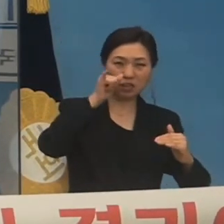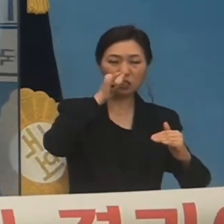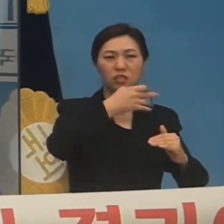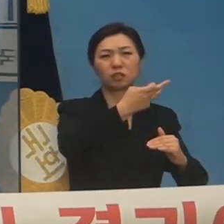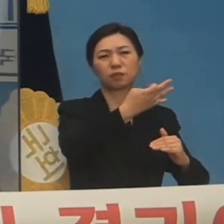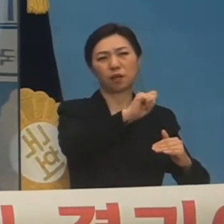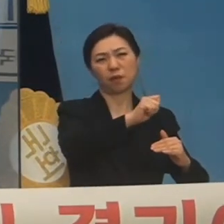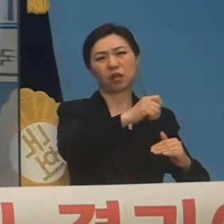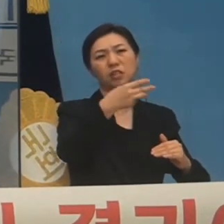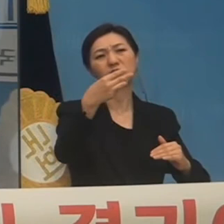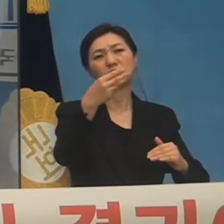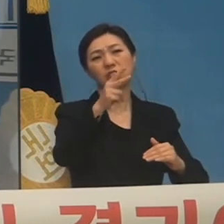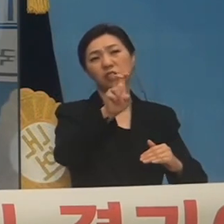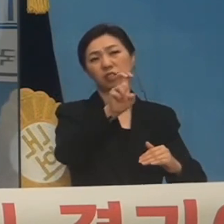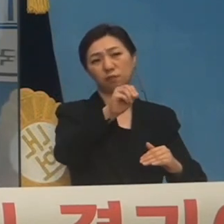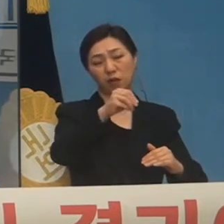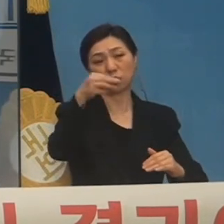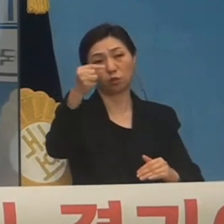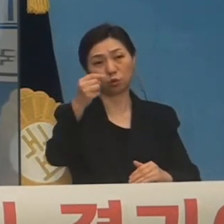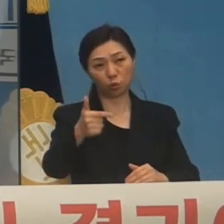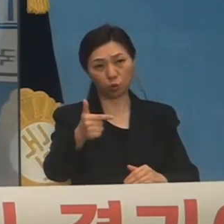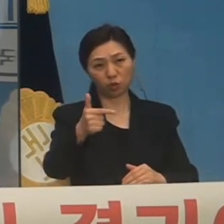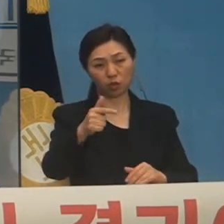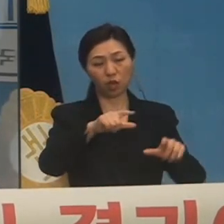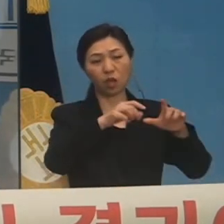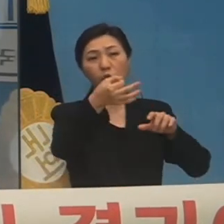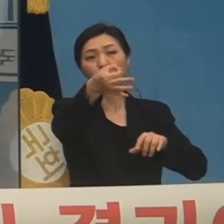5,280만 톤의 평균